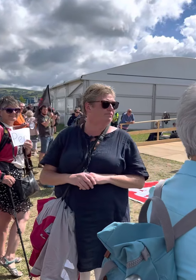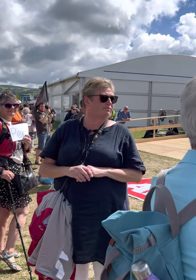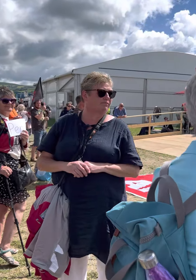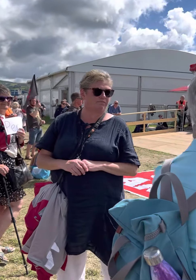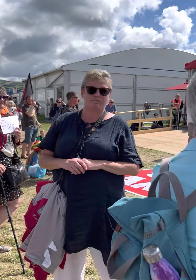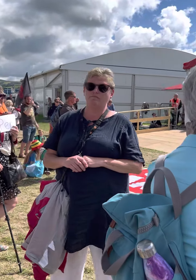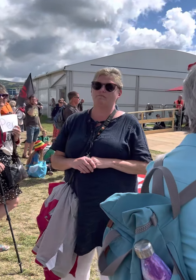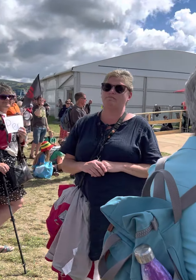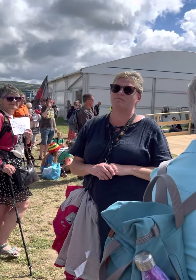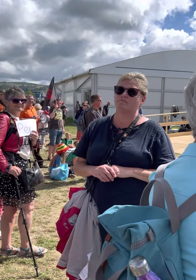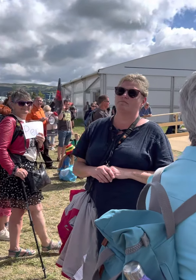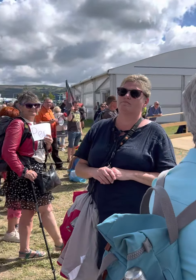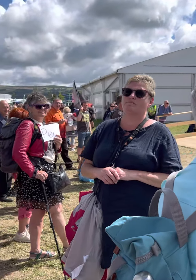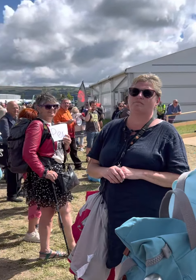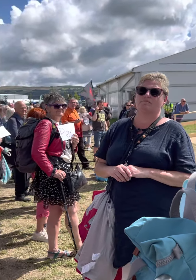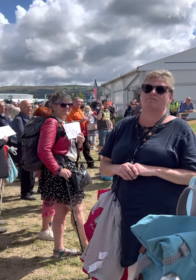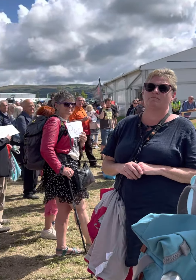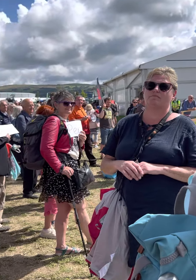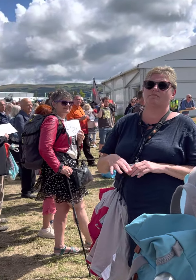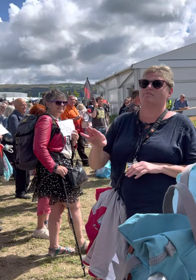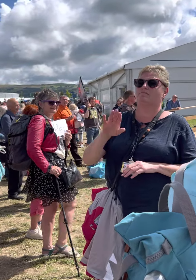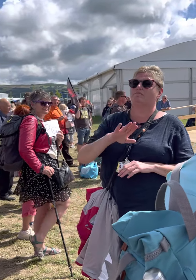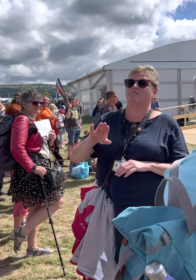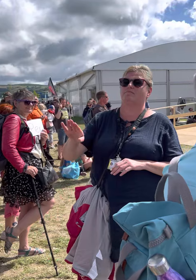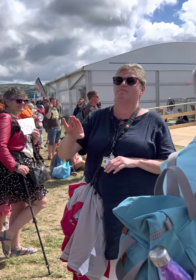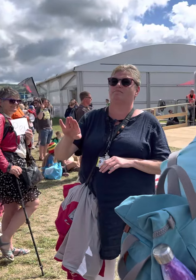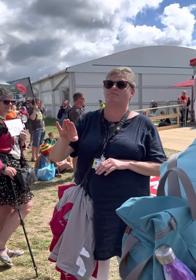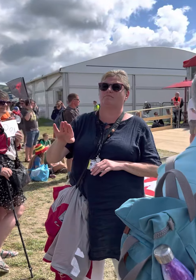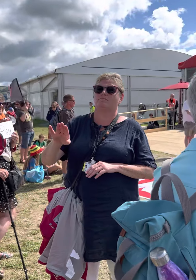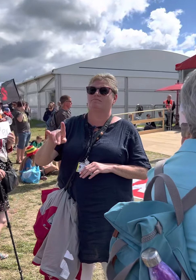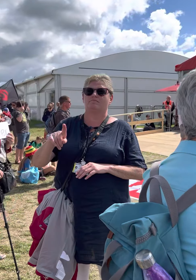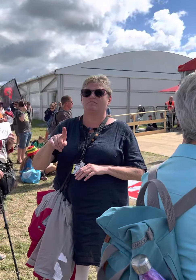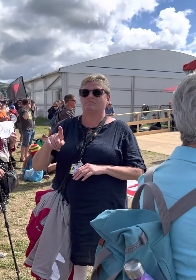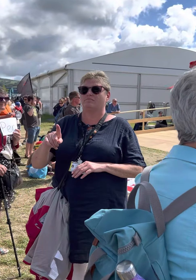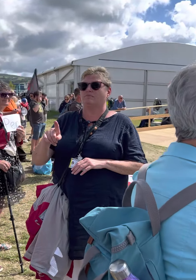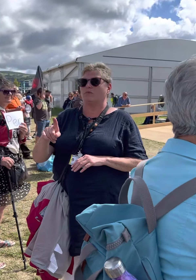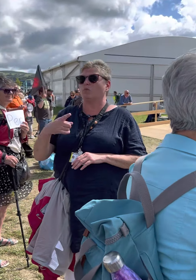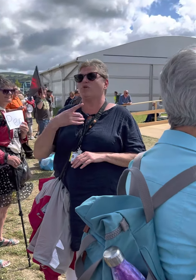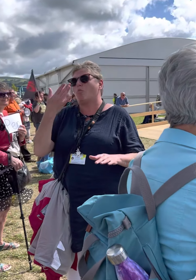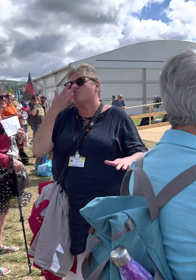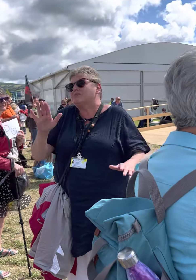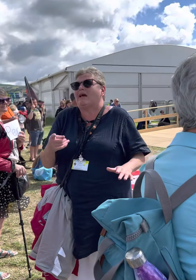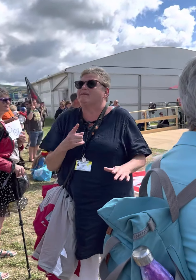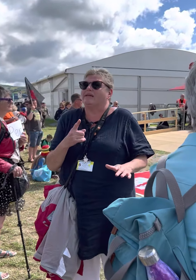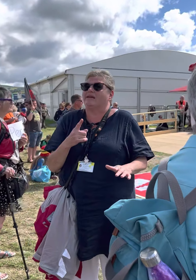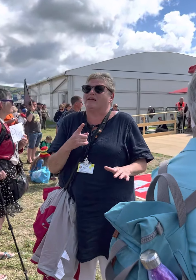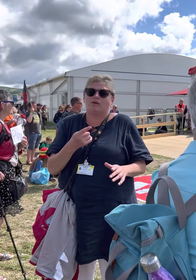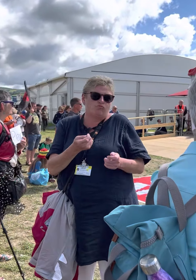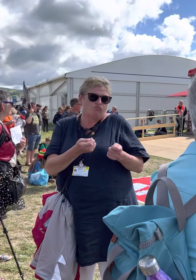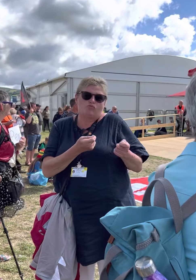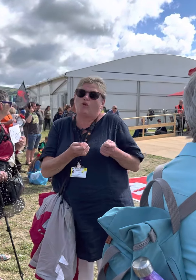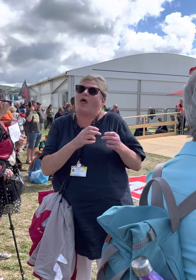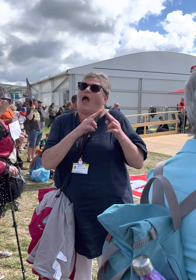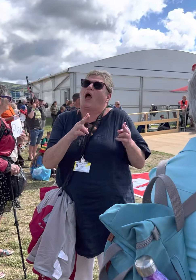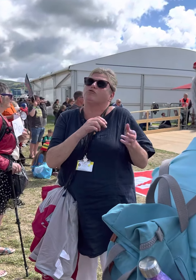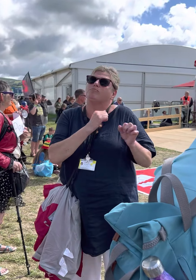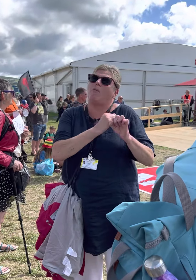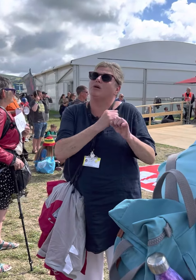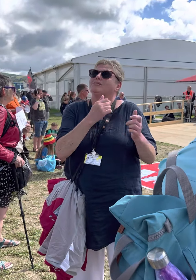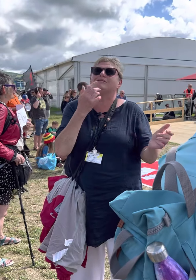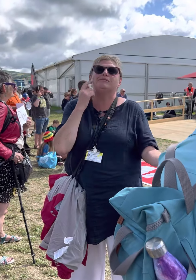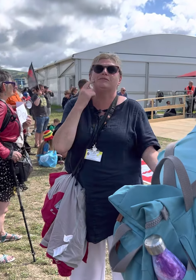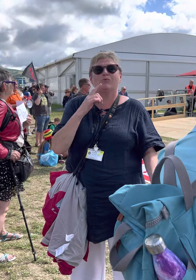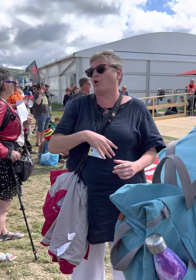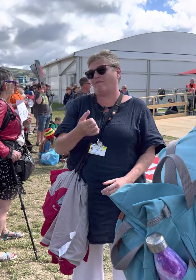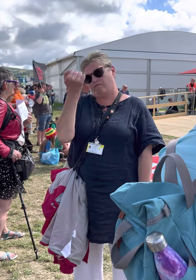nawr, sneb yn esgus bod ymyrryd a rheoleiddio'r farchnad dau yn rhwydd. Dyn ni ddim yn